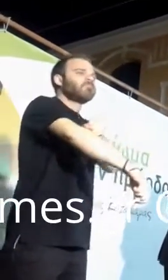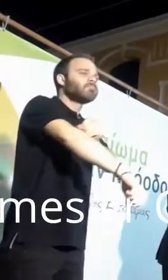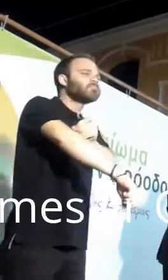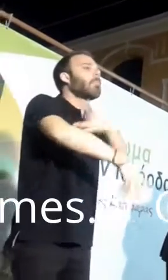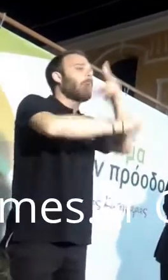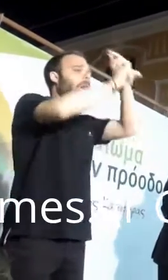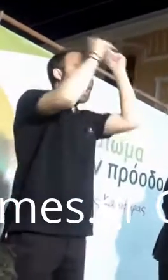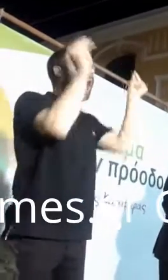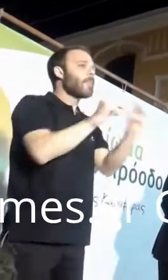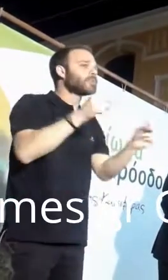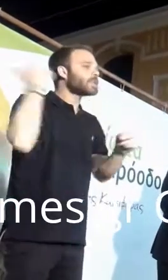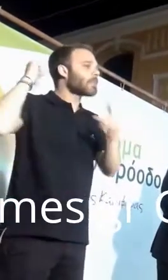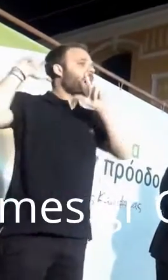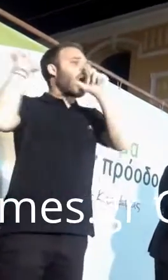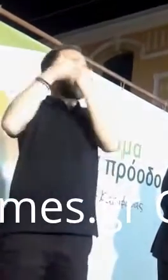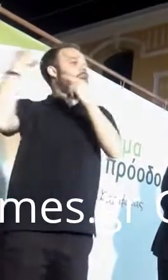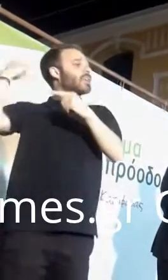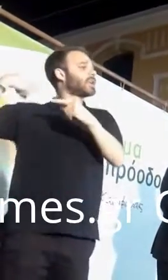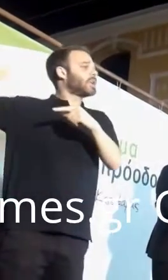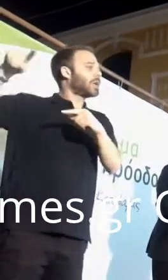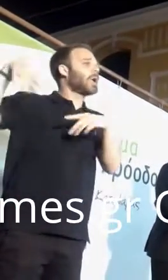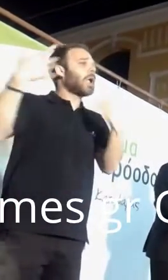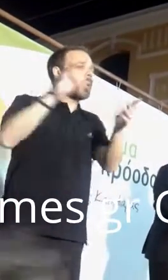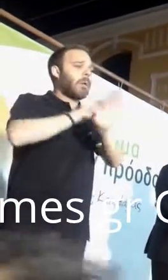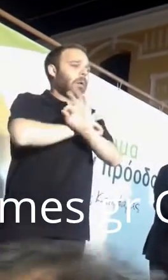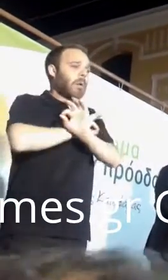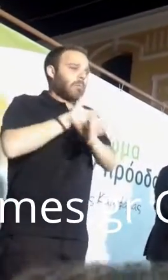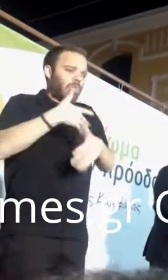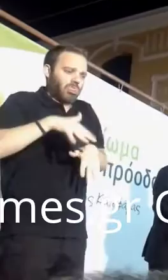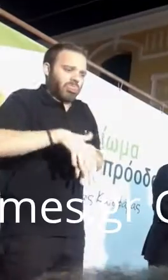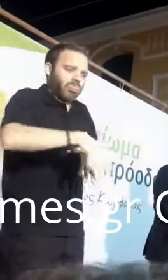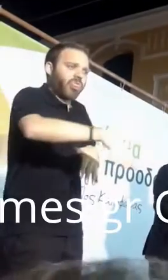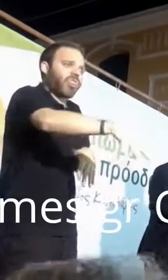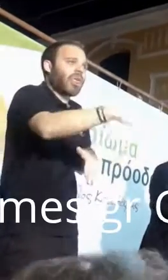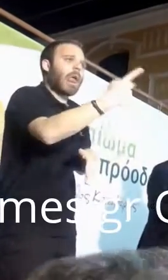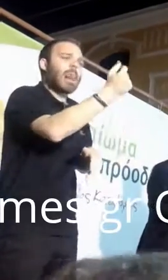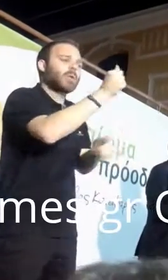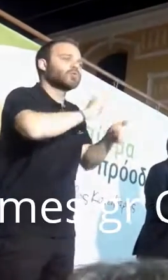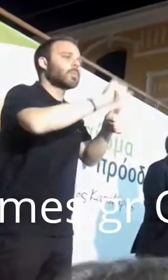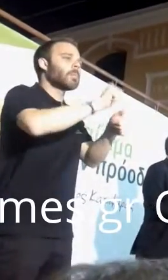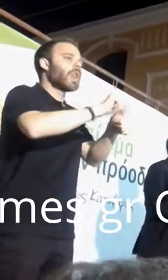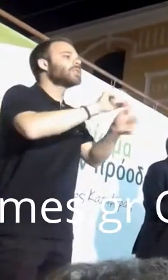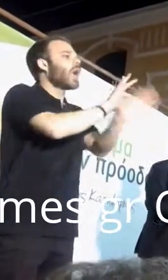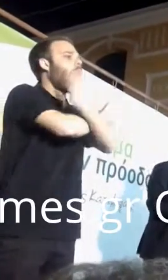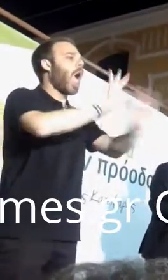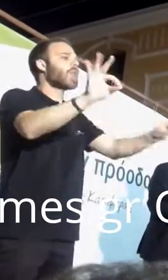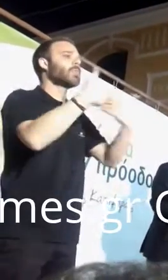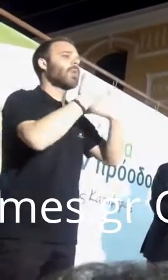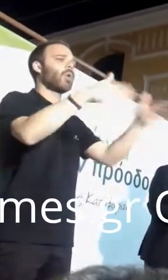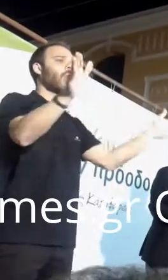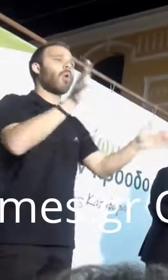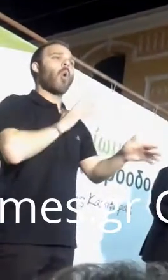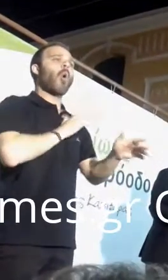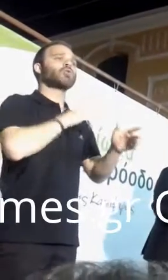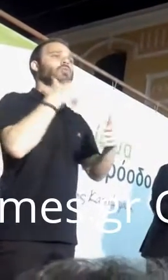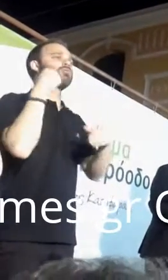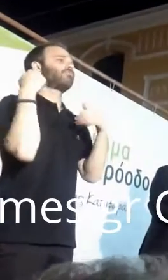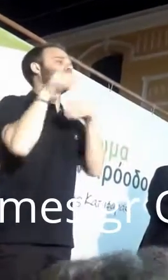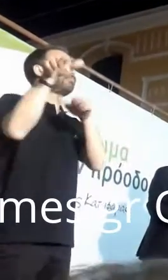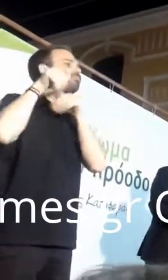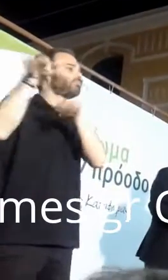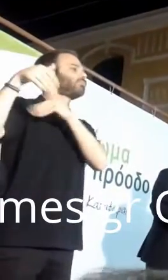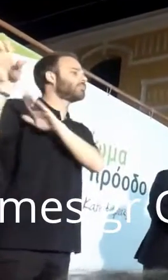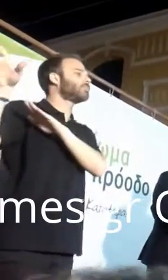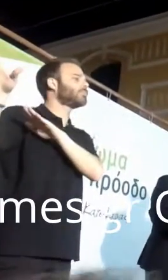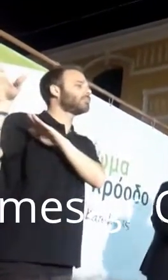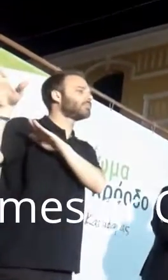ξεπέρδεψε και σε λίγους μήνες θα είναι στη διάθεση των πολιτών. Όταν ανέλαβα,